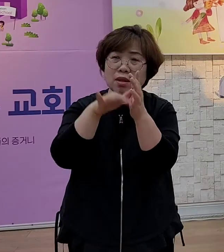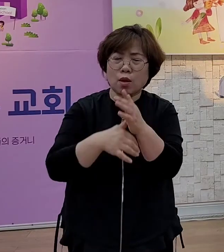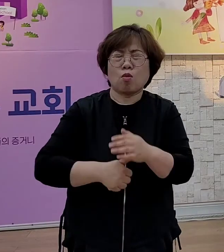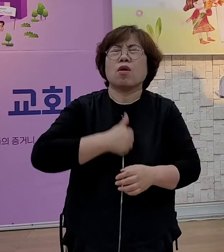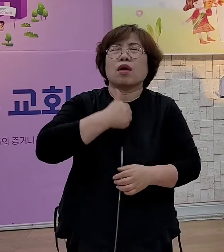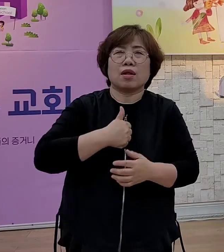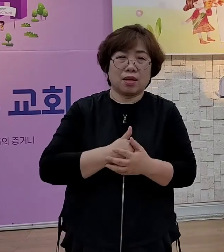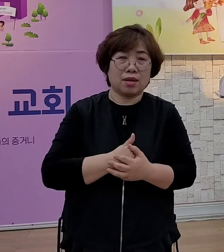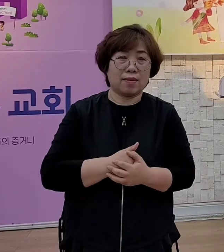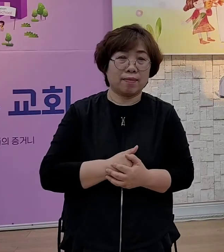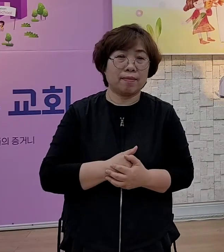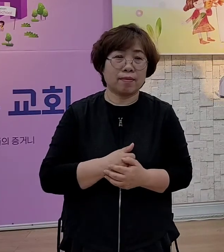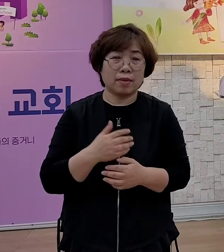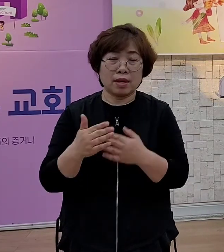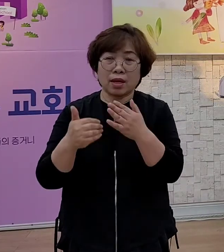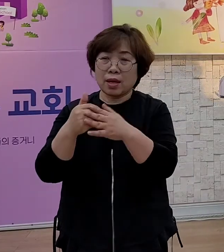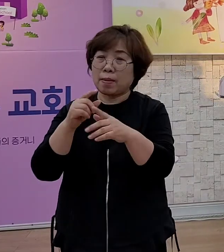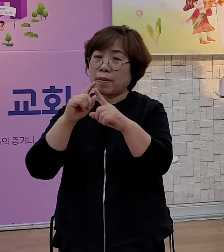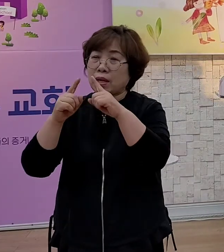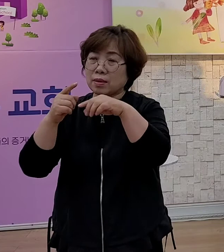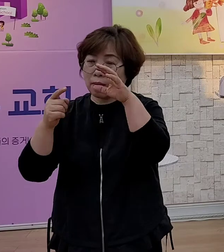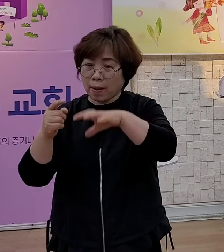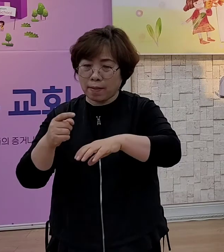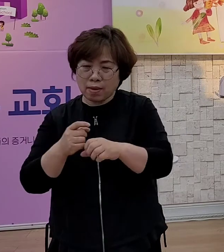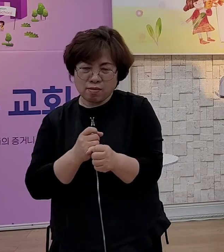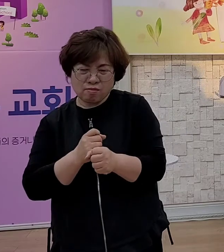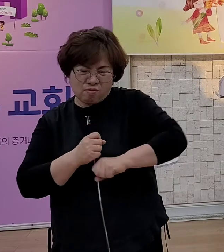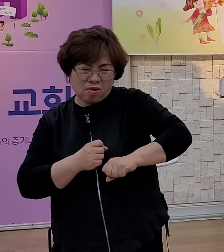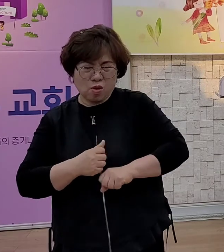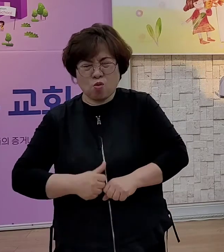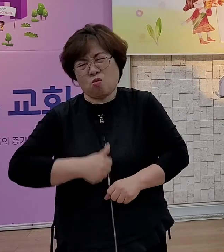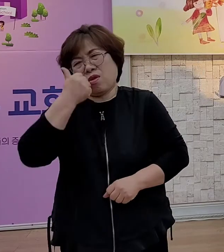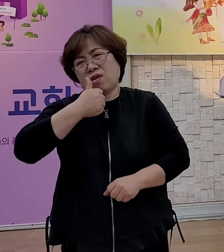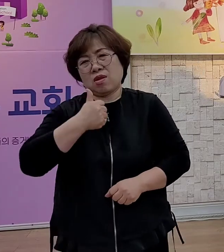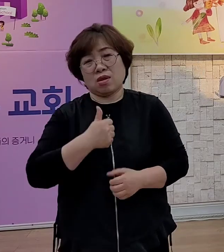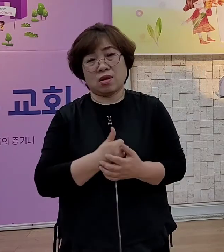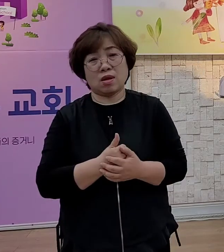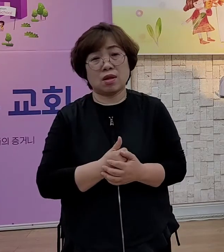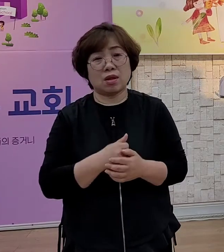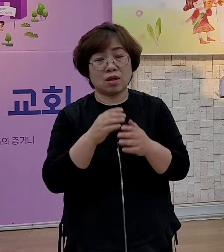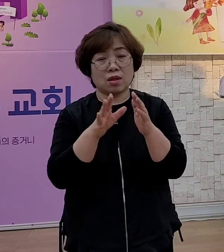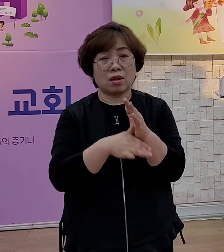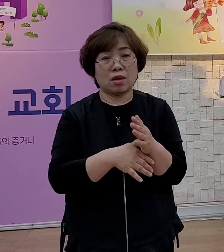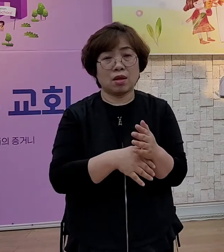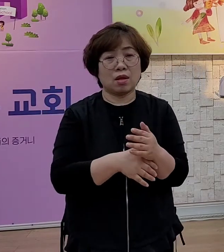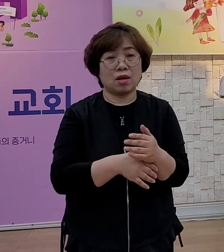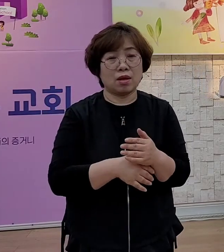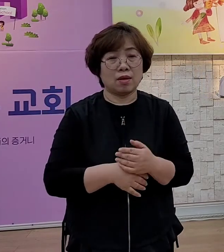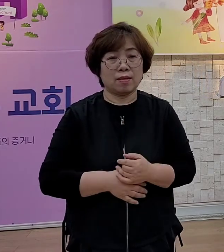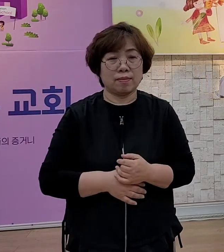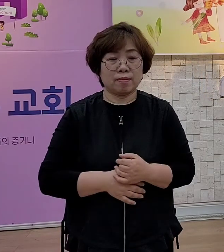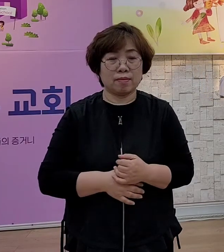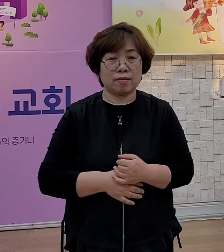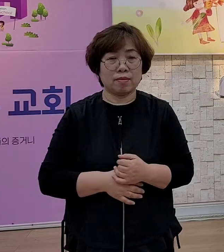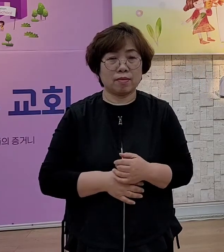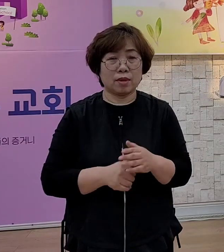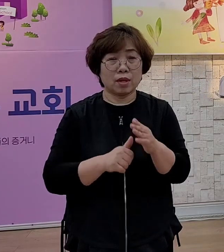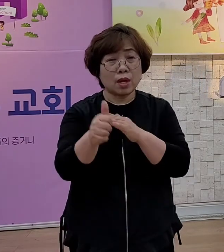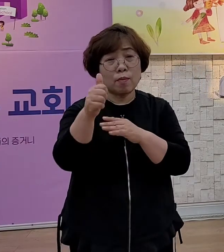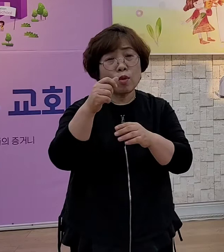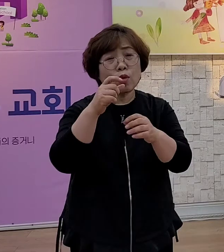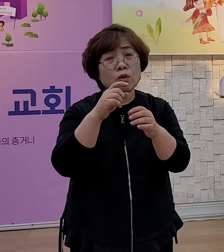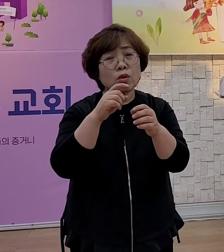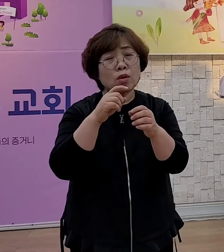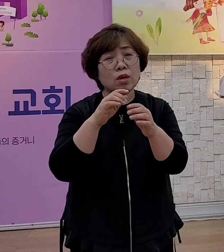하나님의 말씀에 반항하고 화를 내고 그래야 됩니다. 여러분, 그 대표적인 인물이 누군지